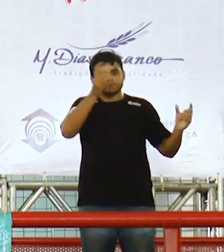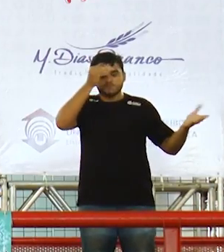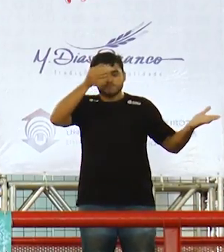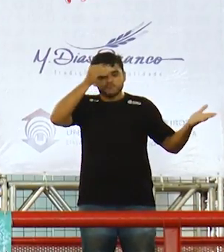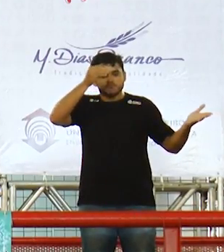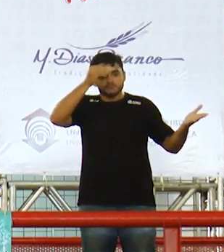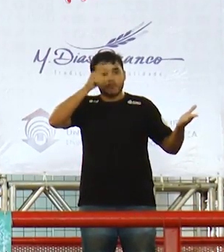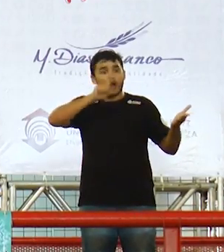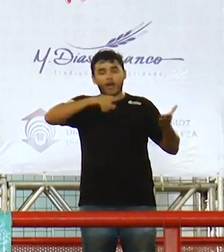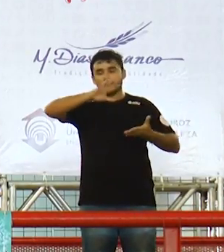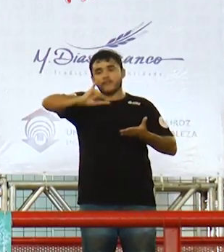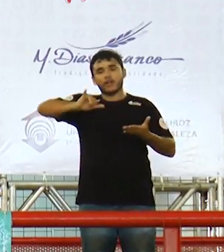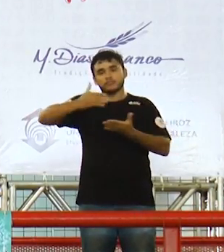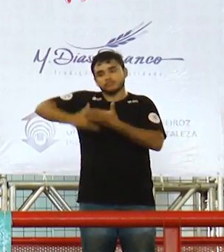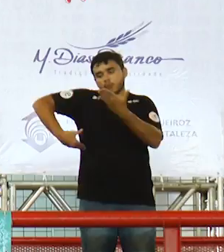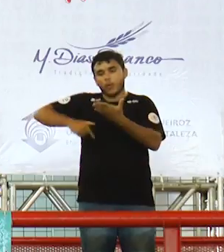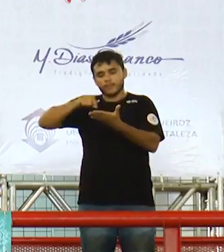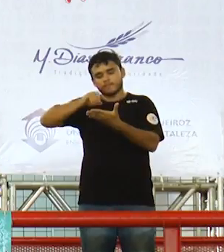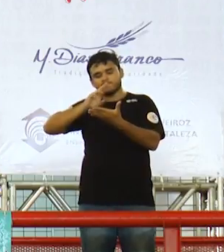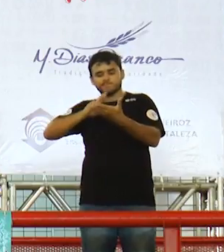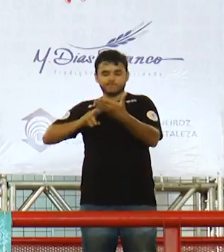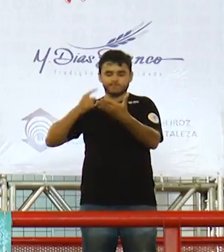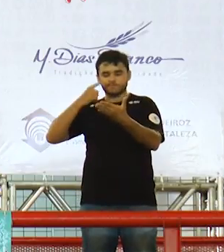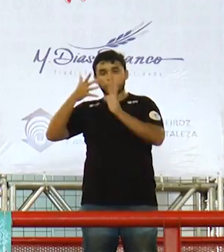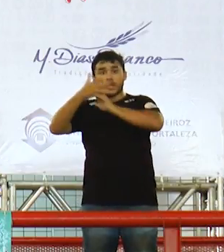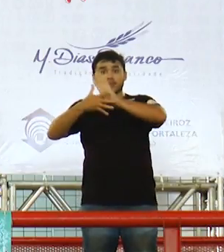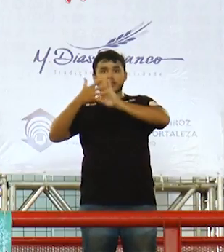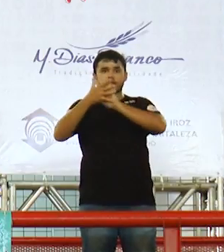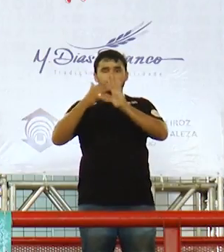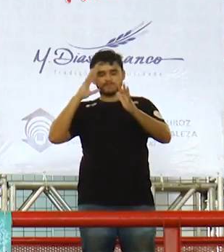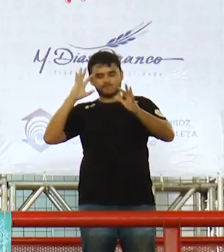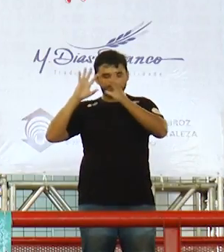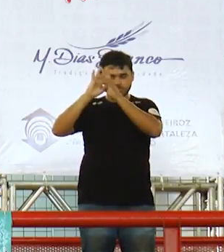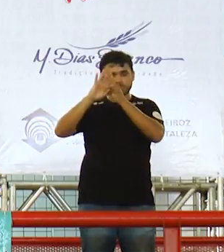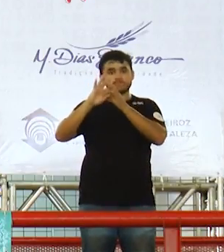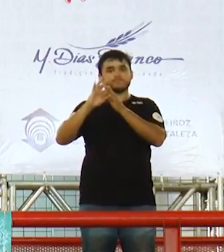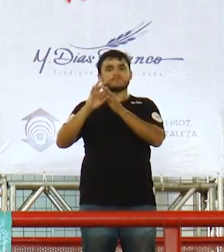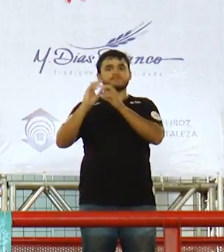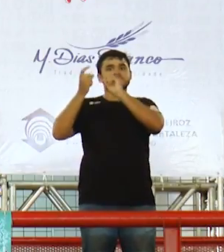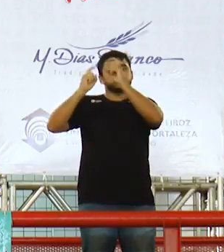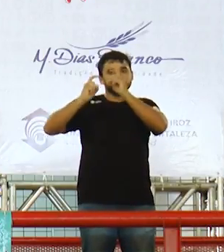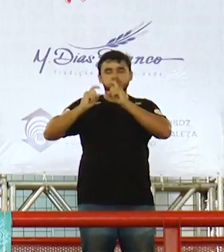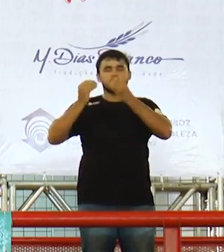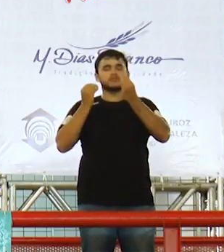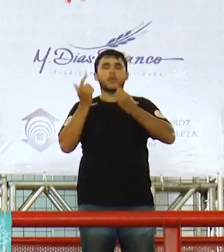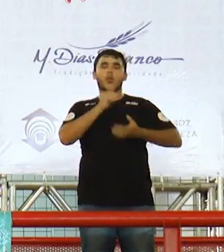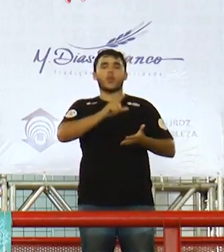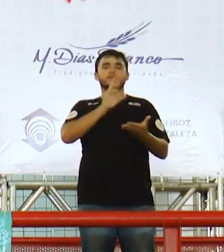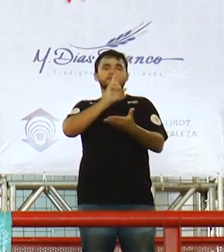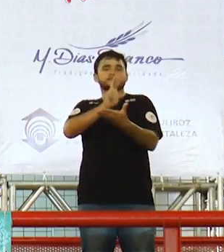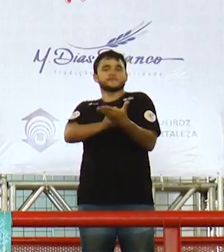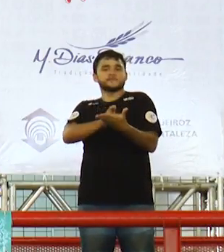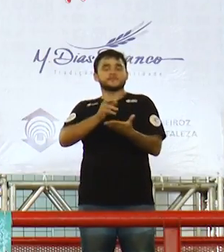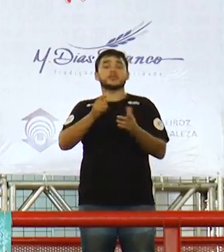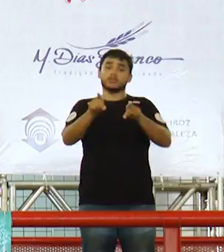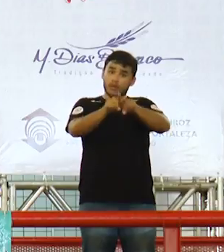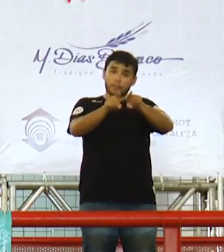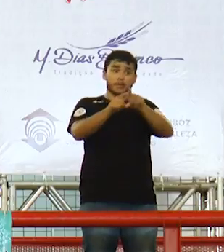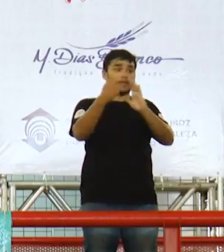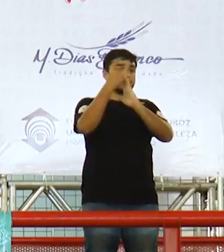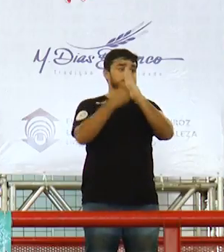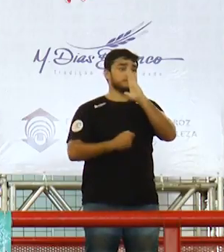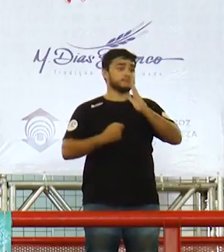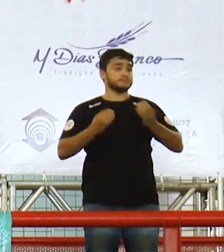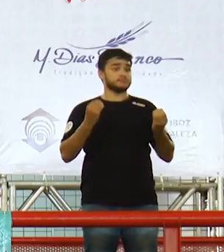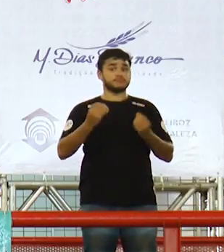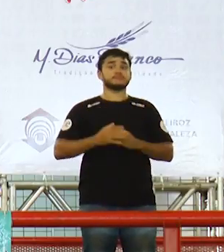poder fazer você interagir melhor com os textos e também com a sua redação. Então nós vamos